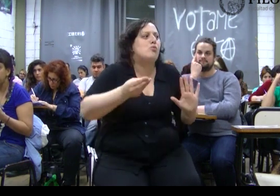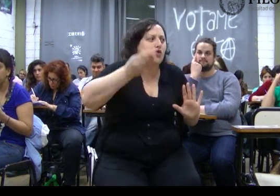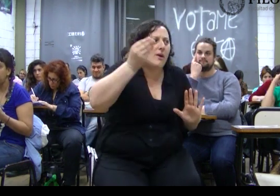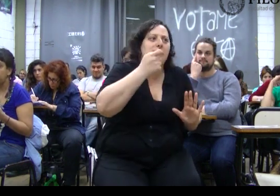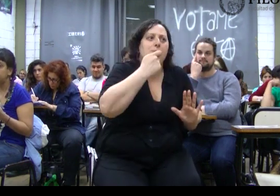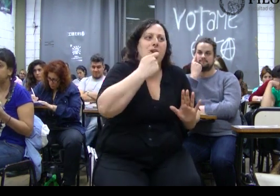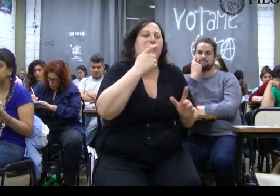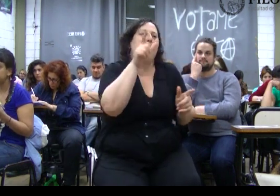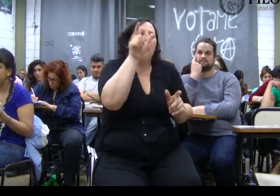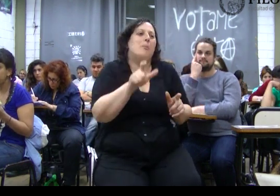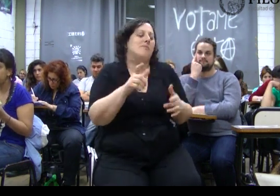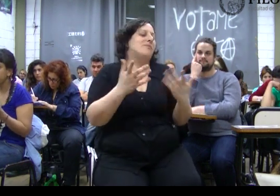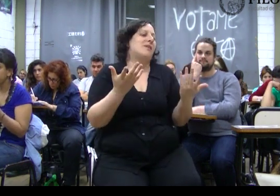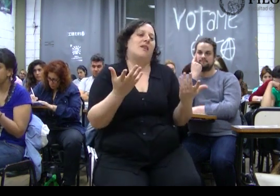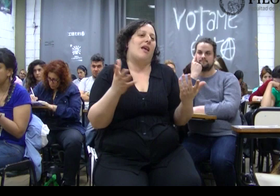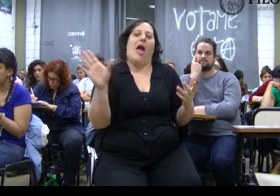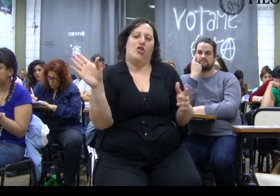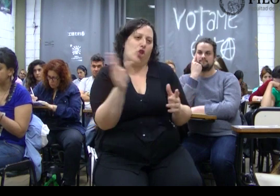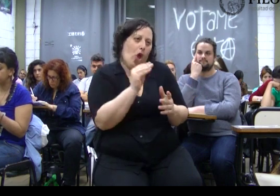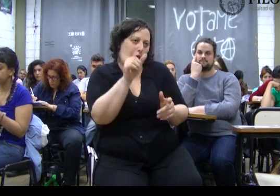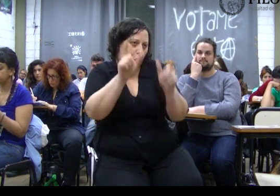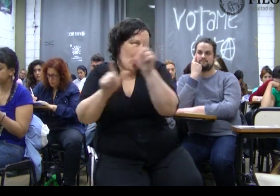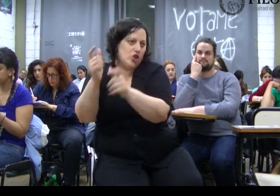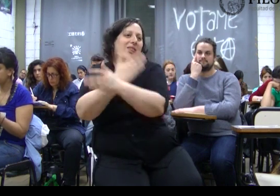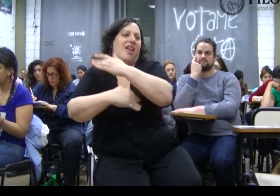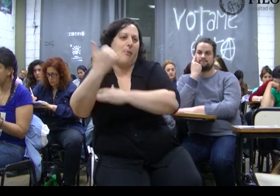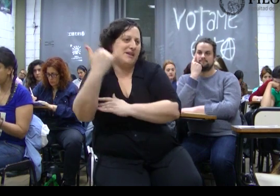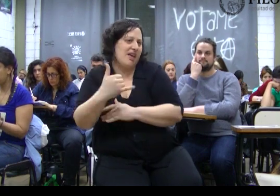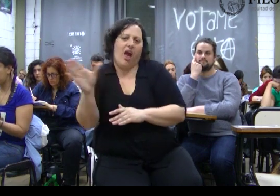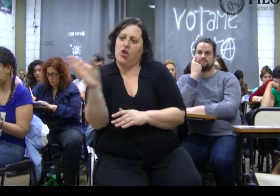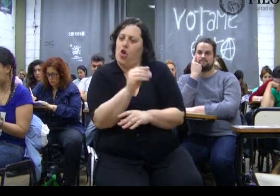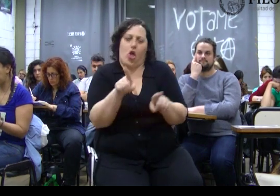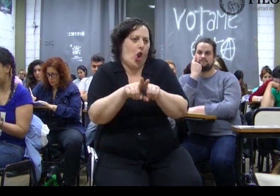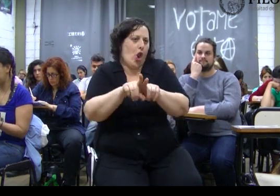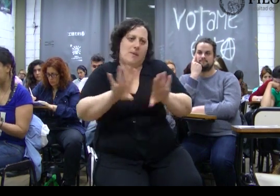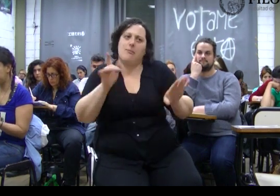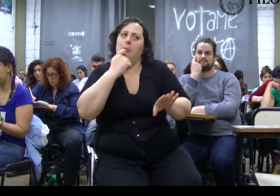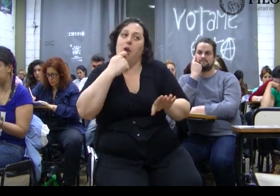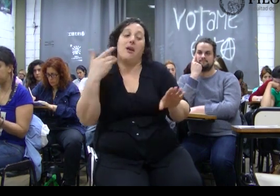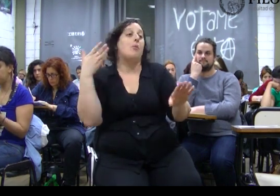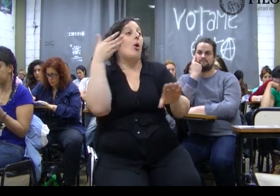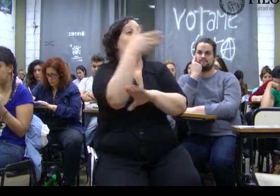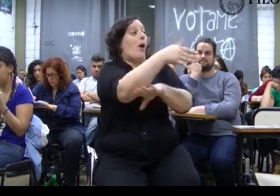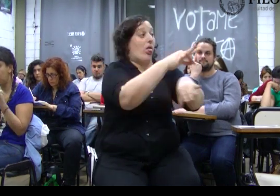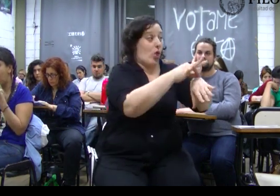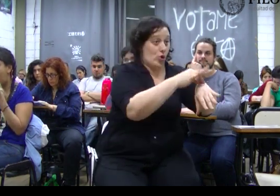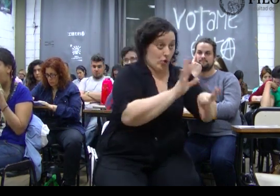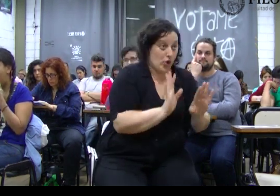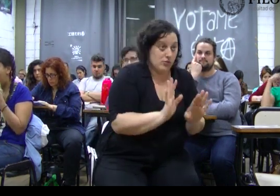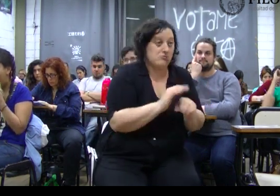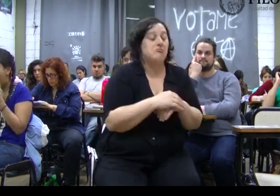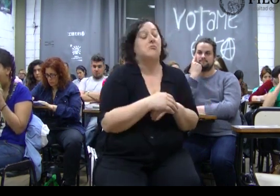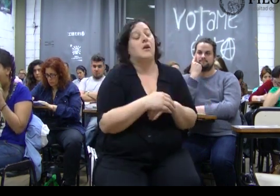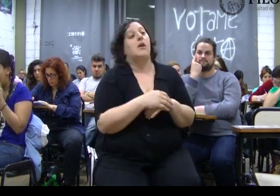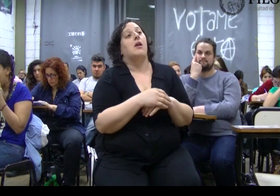las personas con discapacidad es que, por ejemplo, si vamos a hacer una consulta médica y vamos